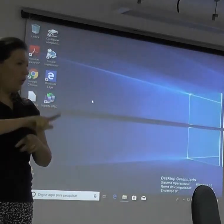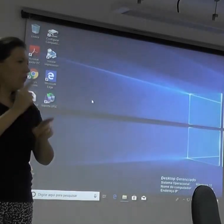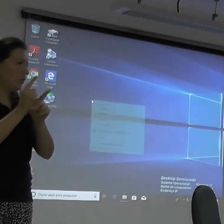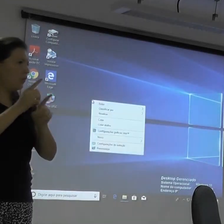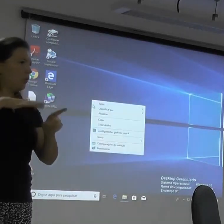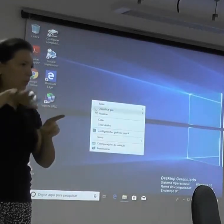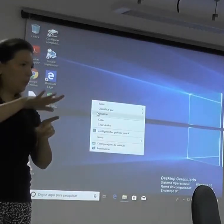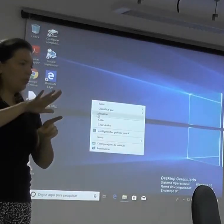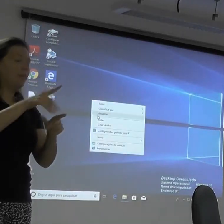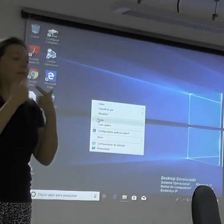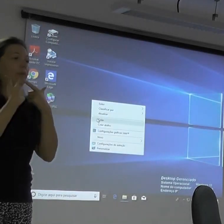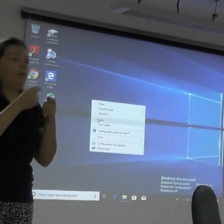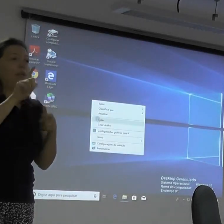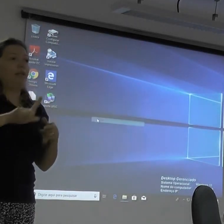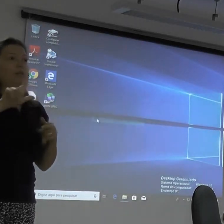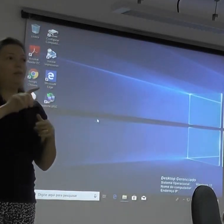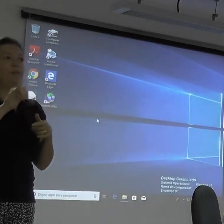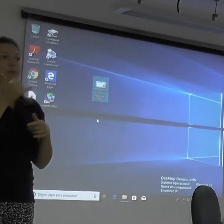Linguística e literatura.